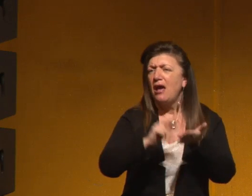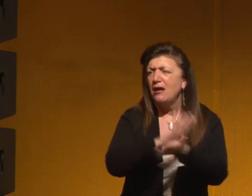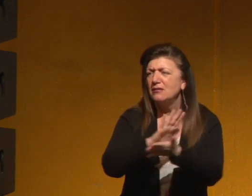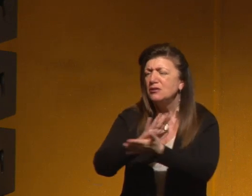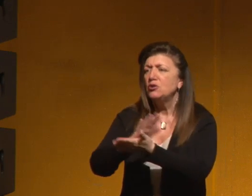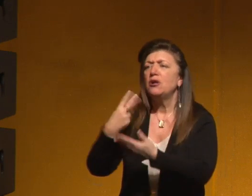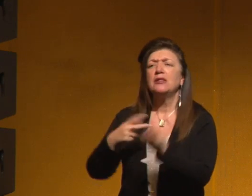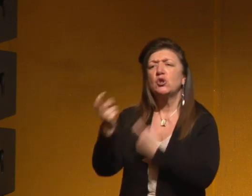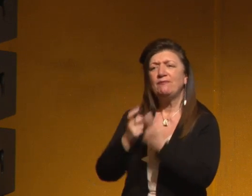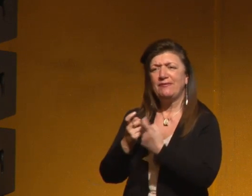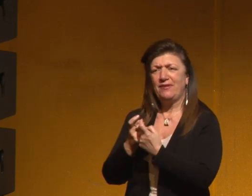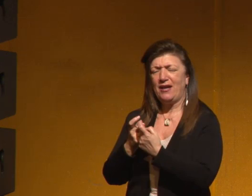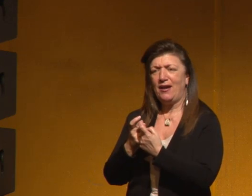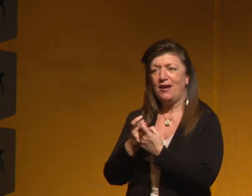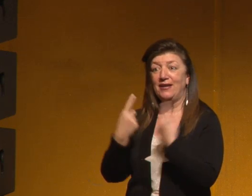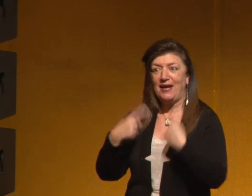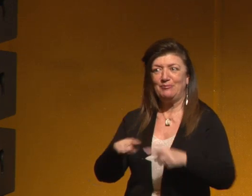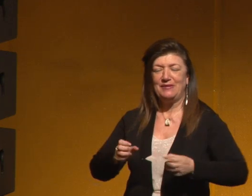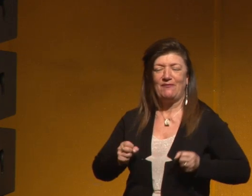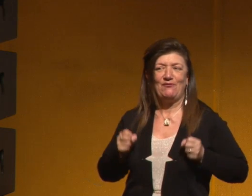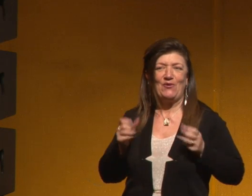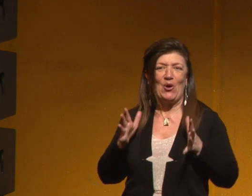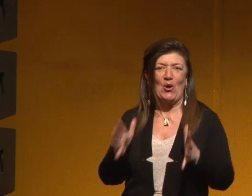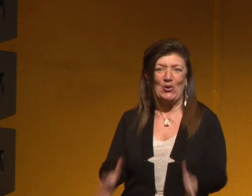di questa volontà